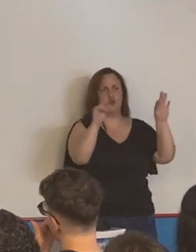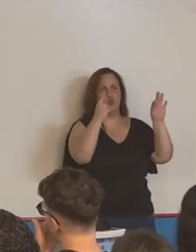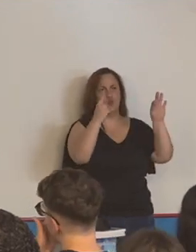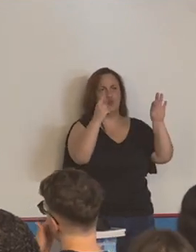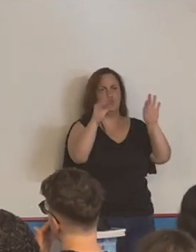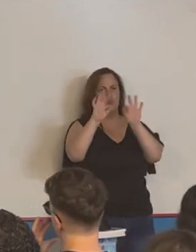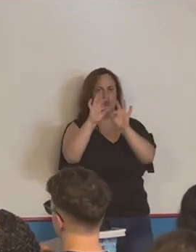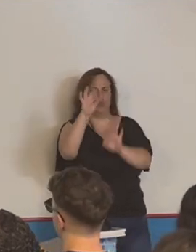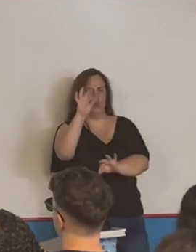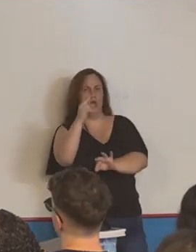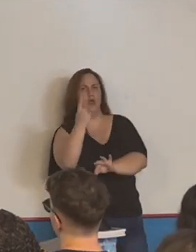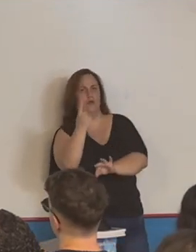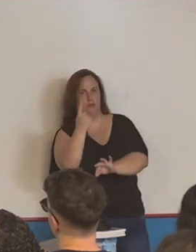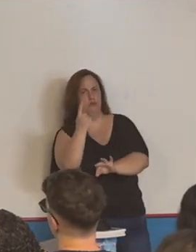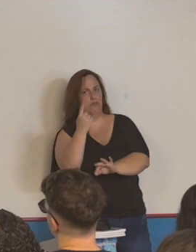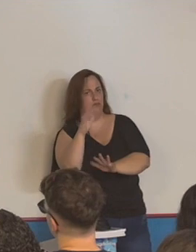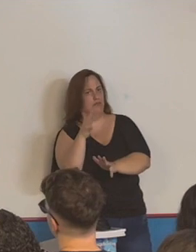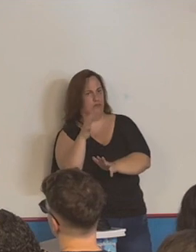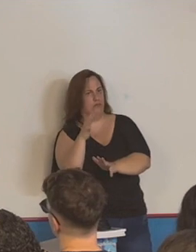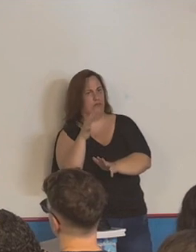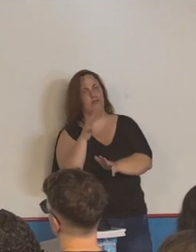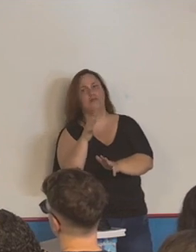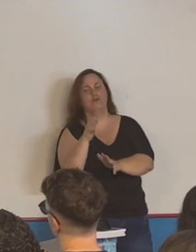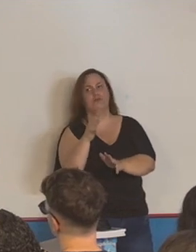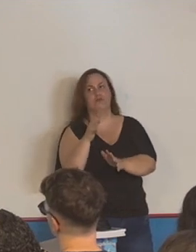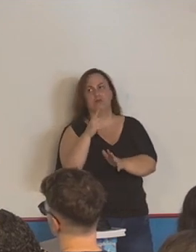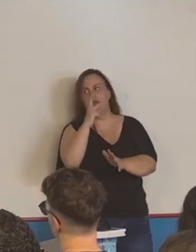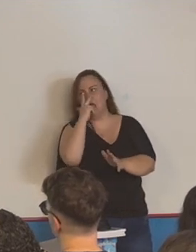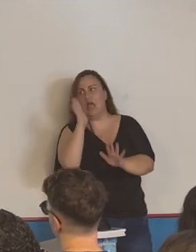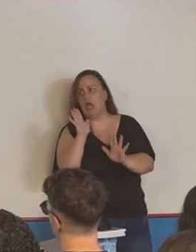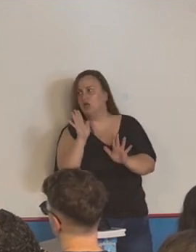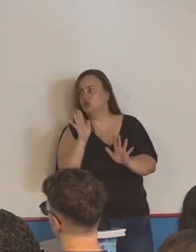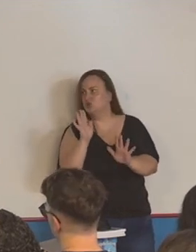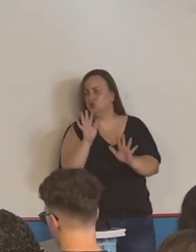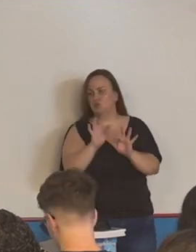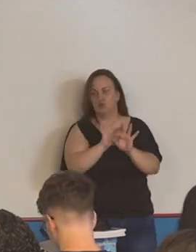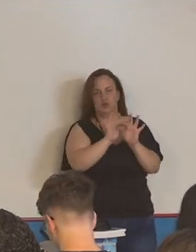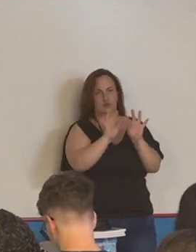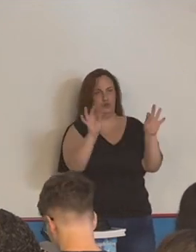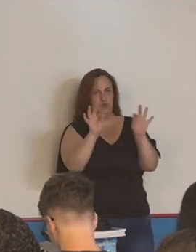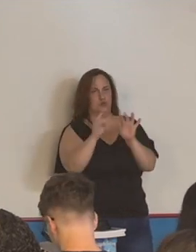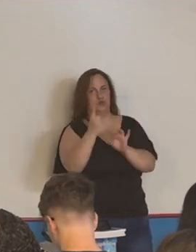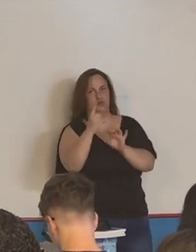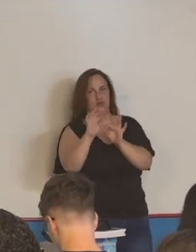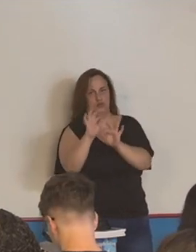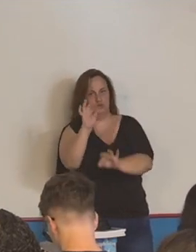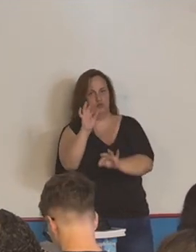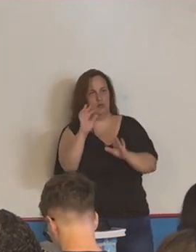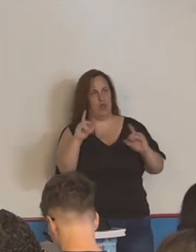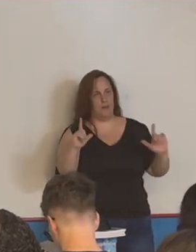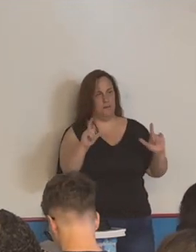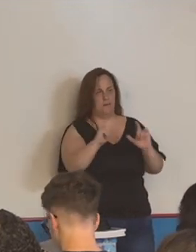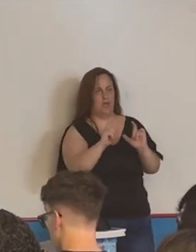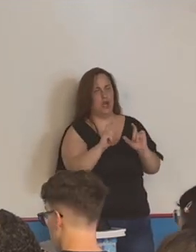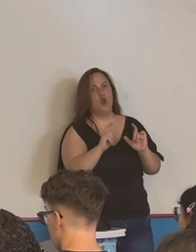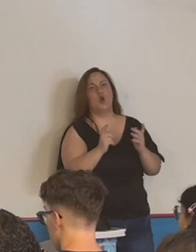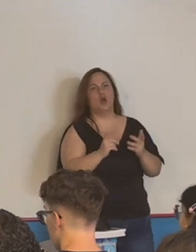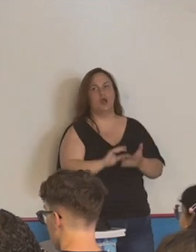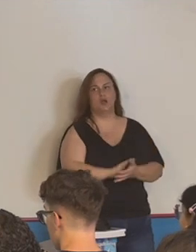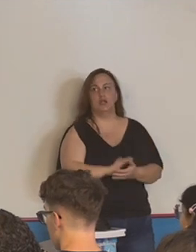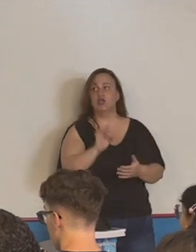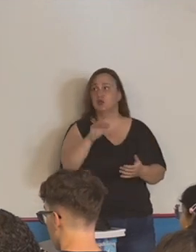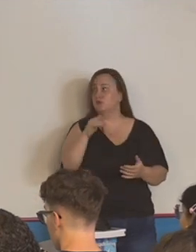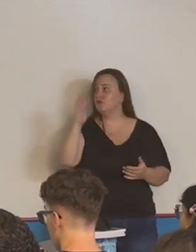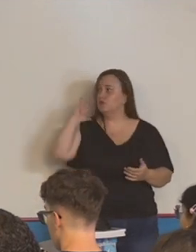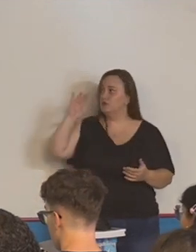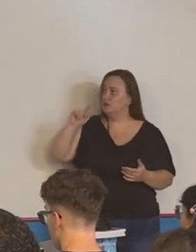Talvez. Acho que esse detalhe na pintura real era um pouco menor, assim, um pouco menor do que isso. Só para vocês terem ideia do